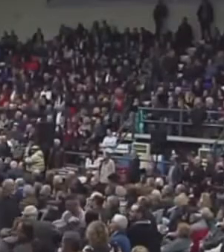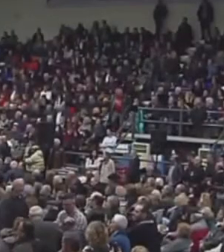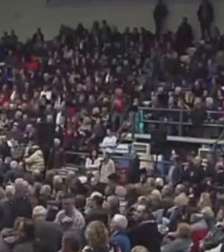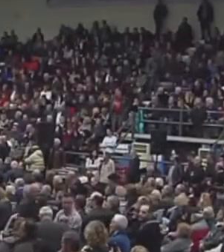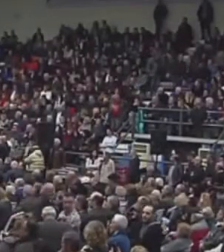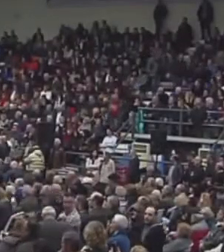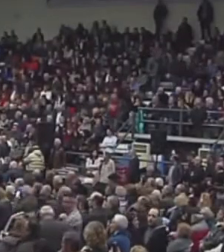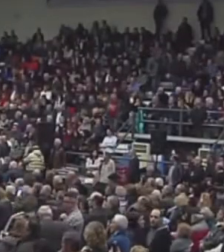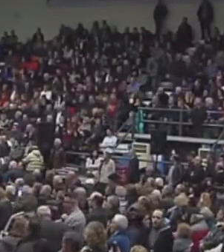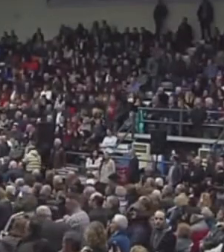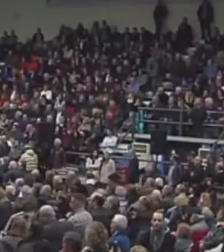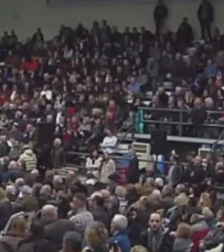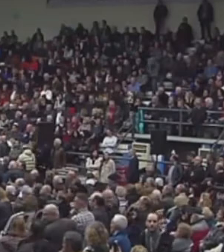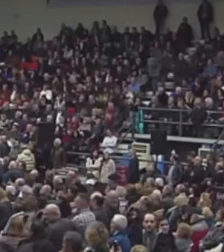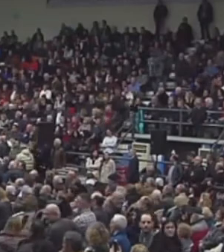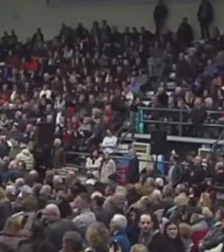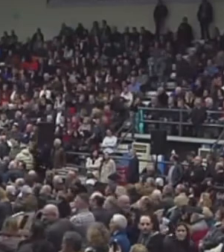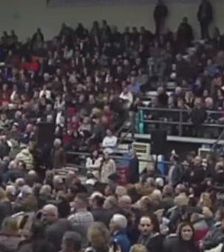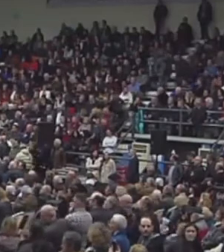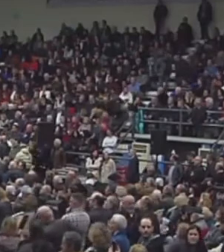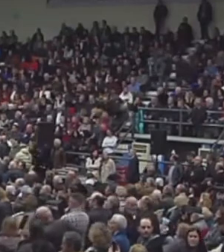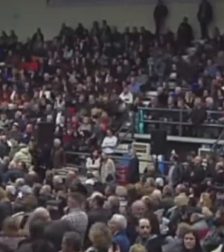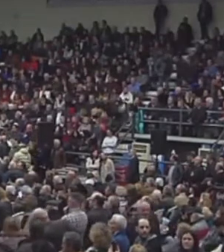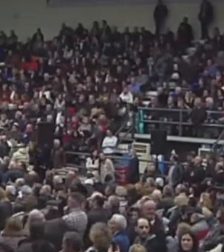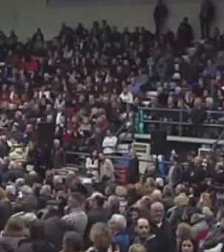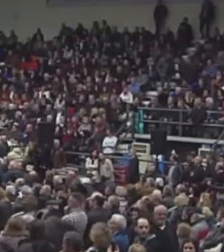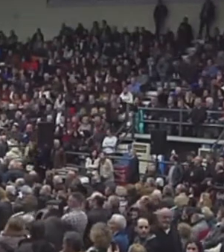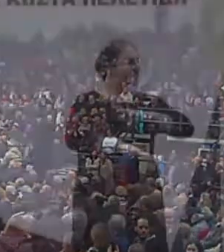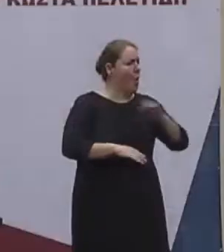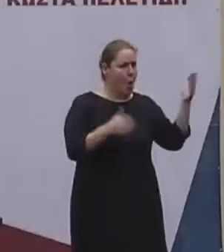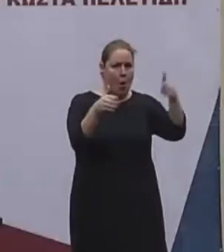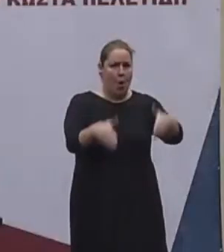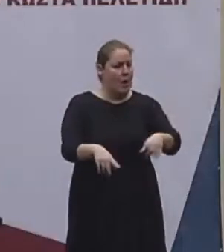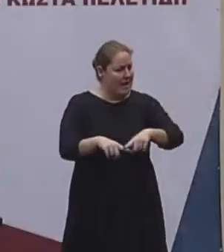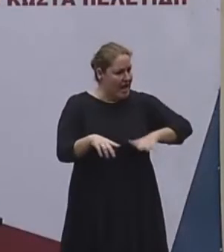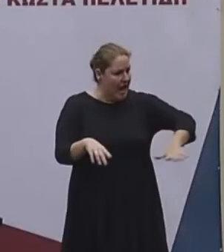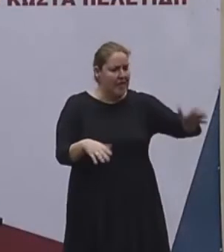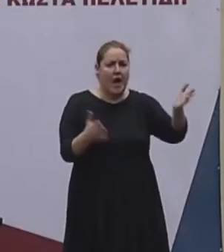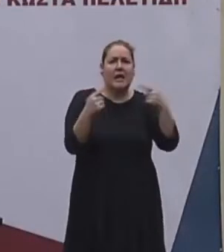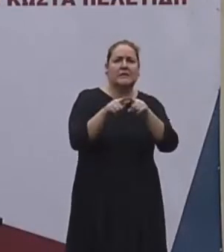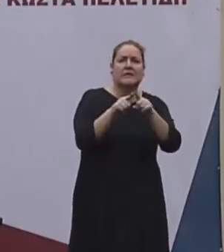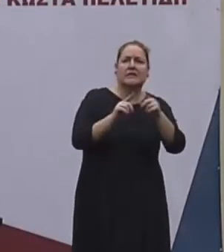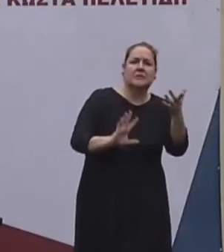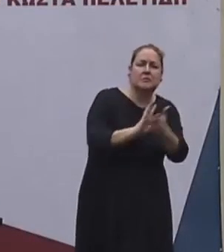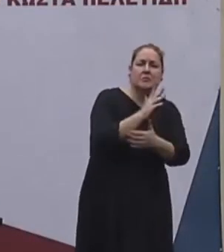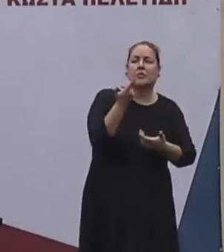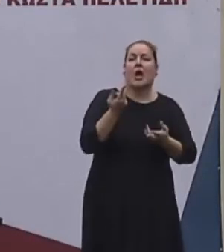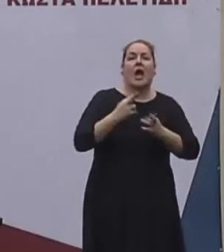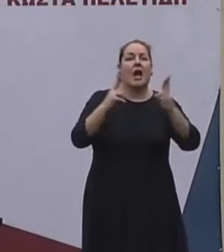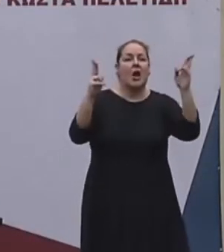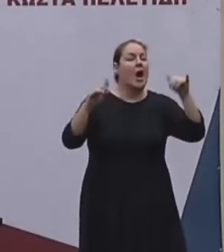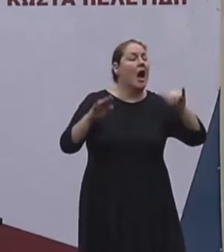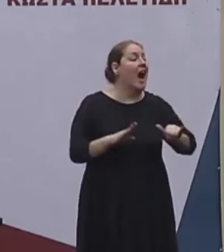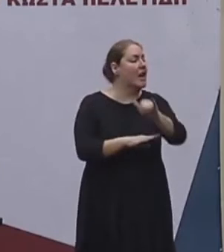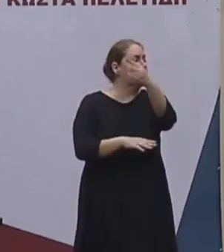μια απέραντη ατοϊκή βάση και ειδικότερα για την περιοχή μας, αναλόγως και των εξελίξεων, στην ενεργοποίηση του αεροδρομίου